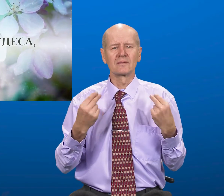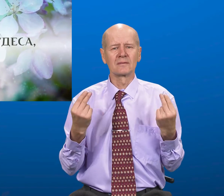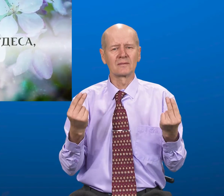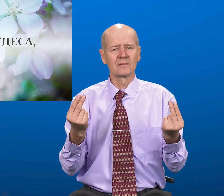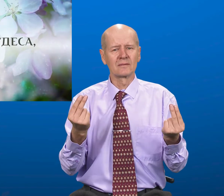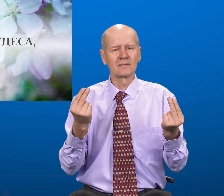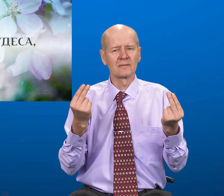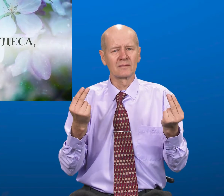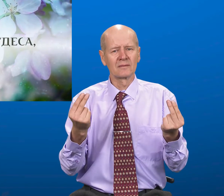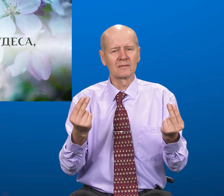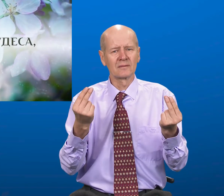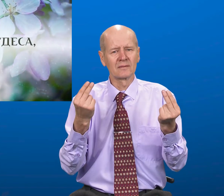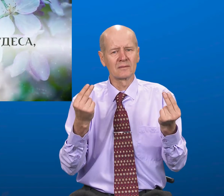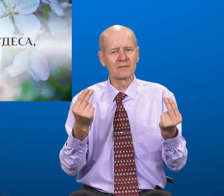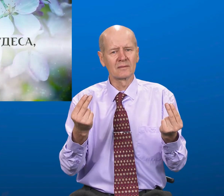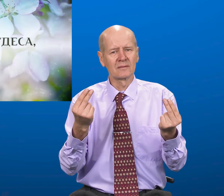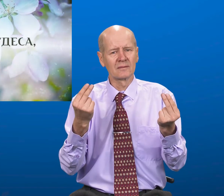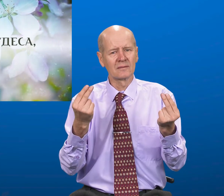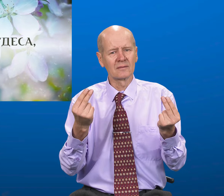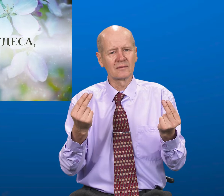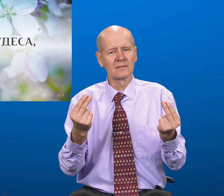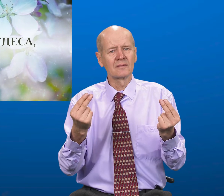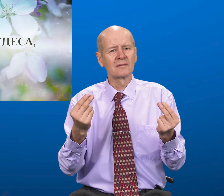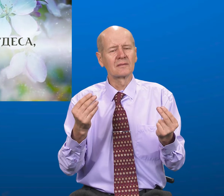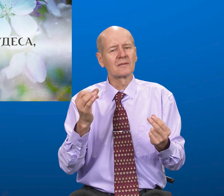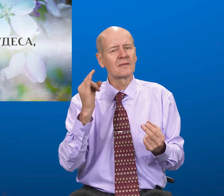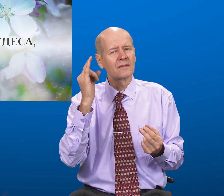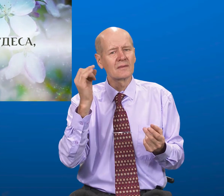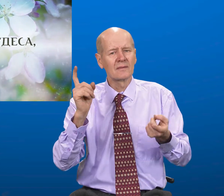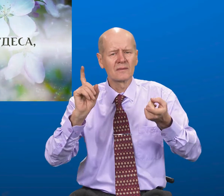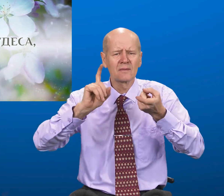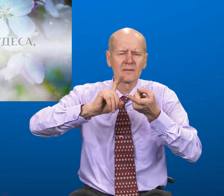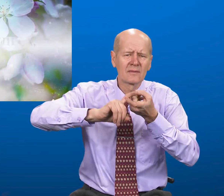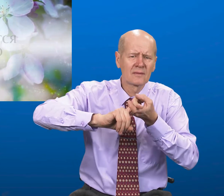все Твои я чудеса.